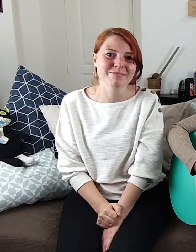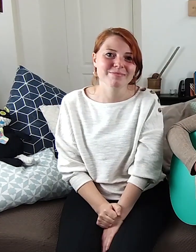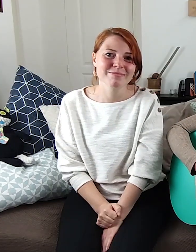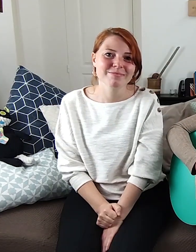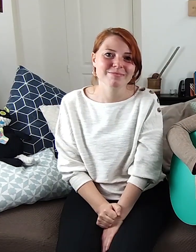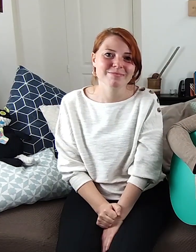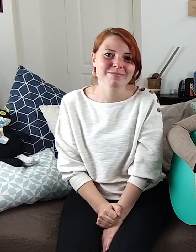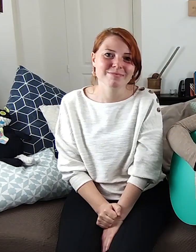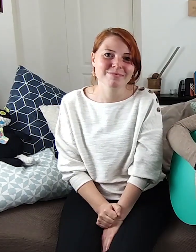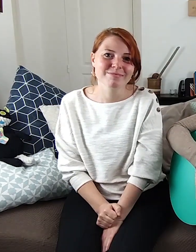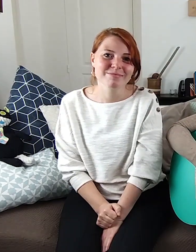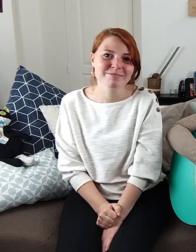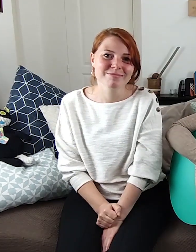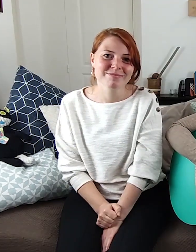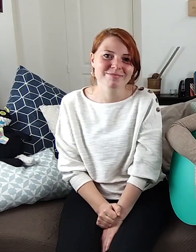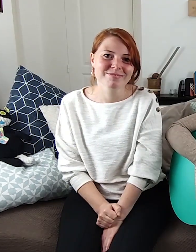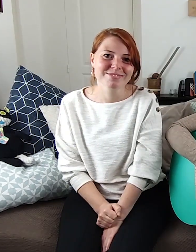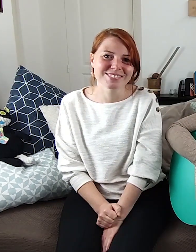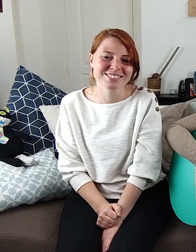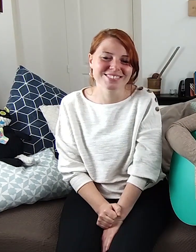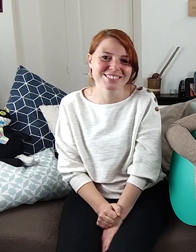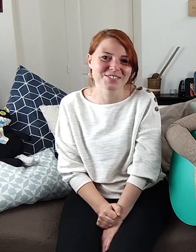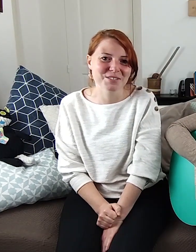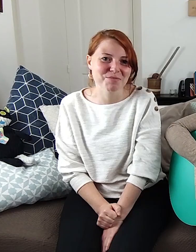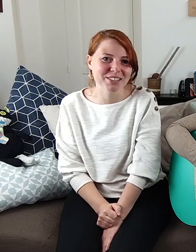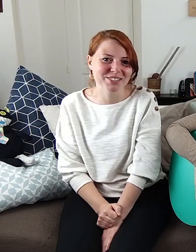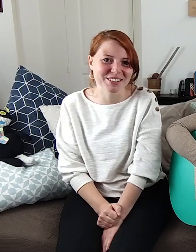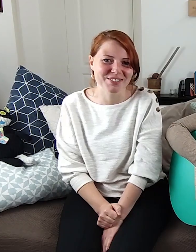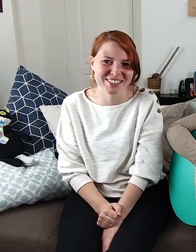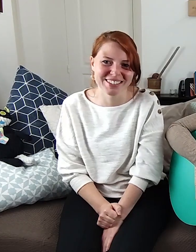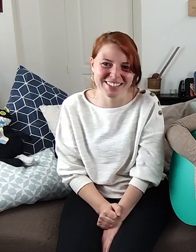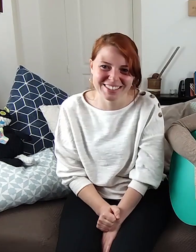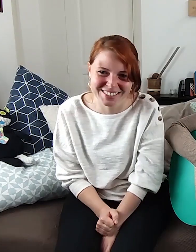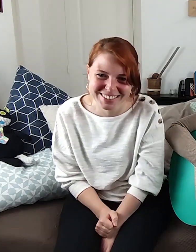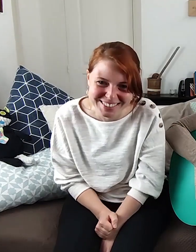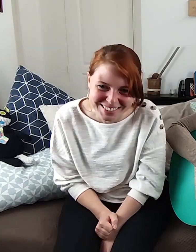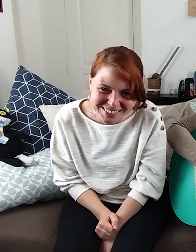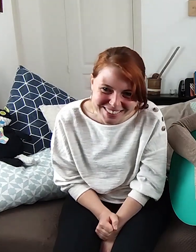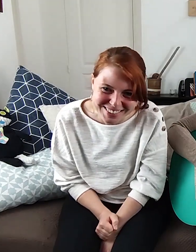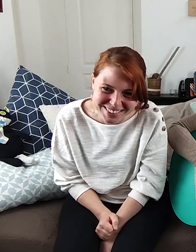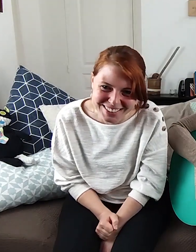rêveras. C'était quoi ce bruit sur la fin? C'est le chat.